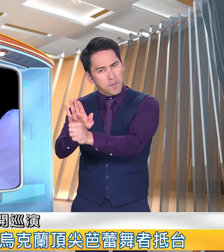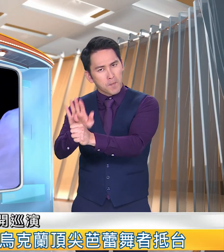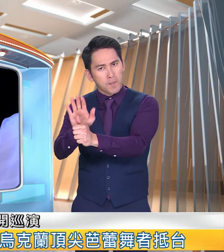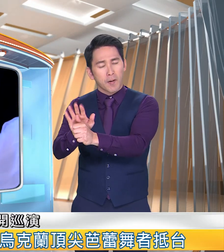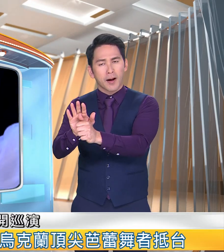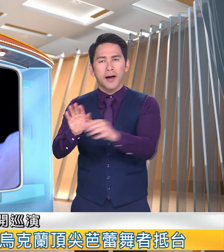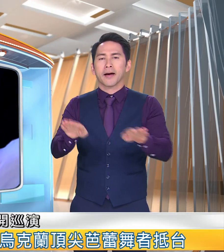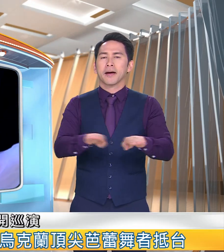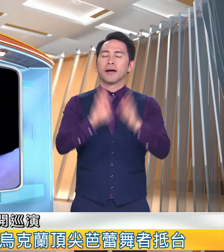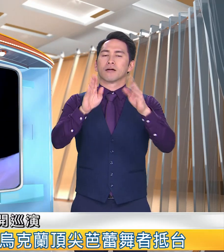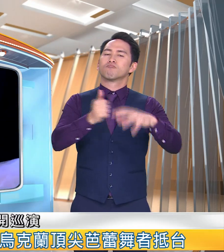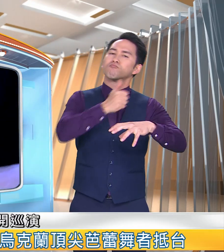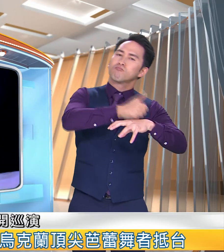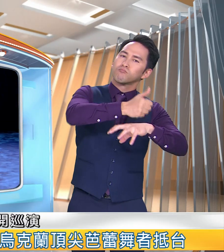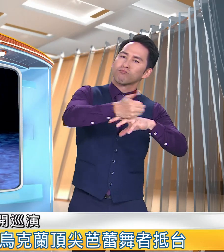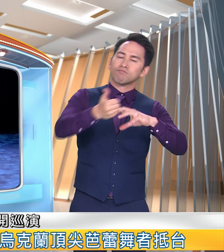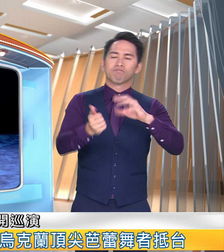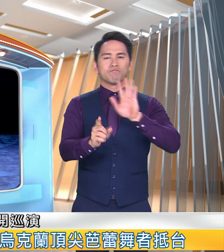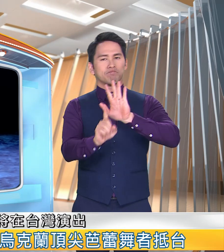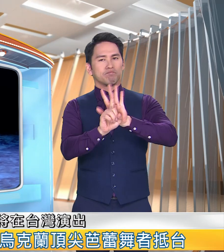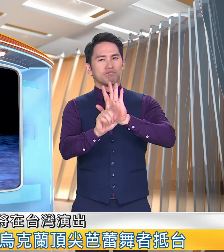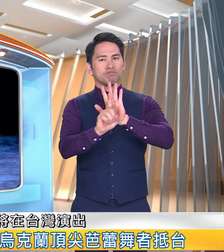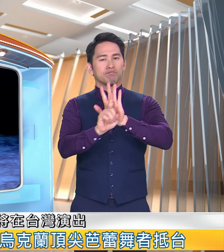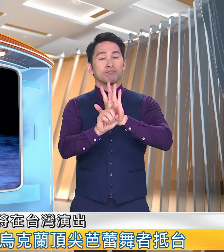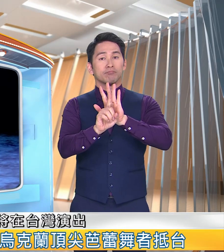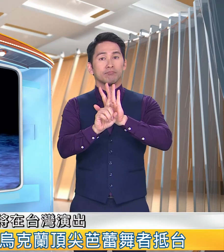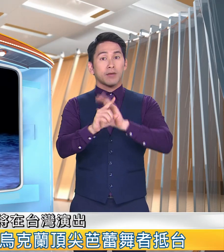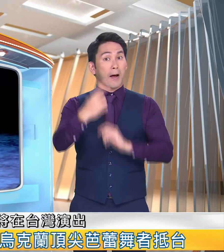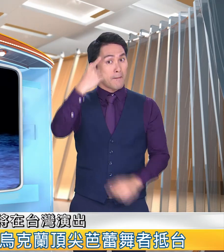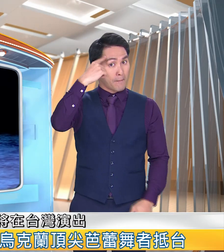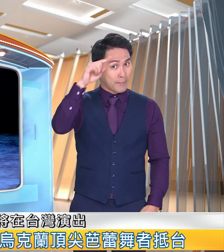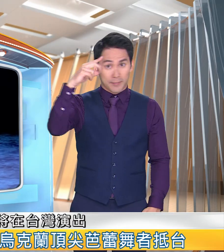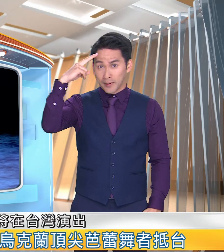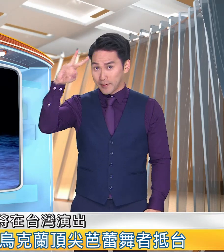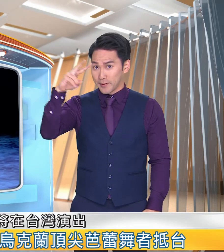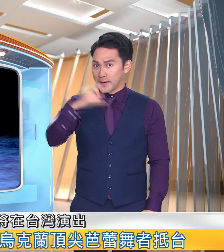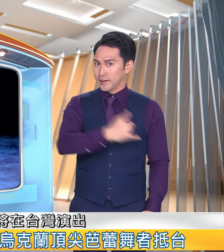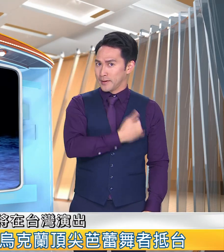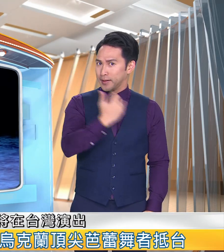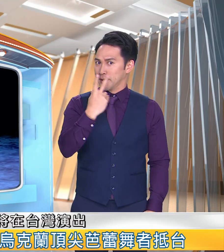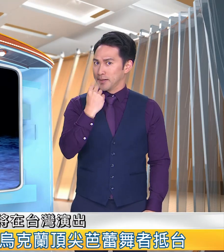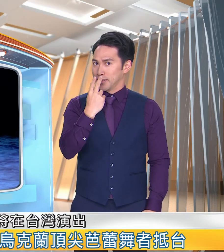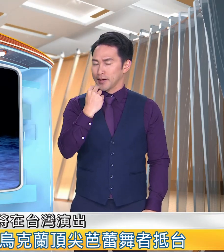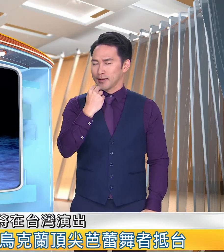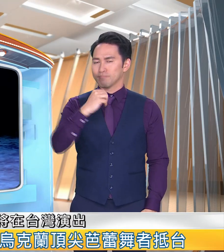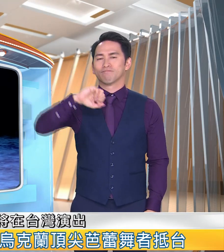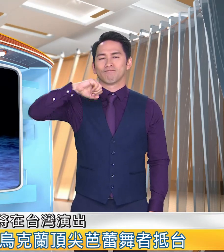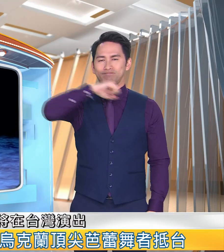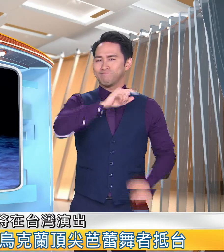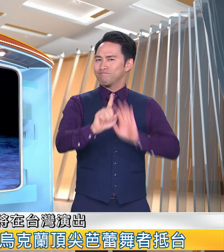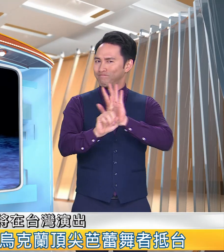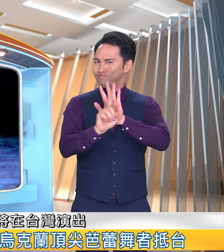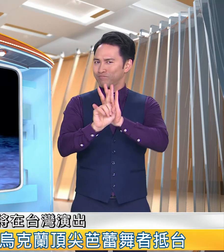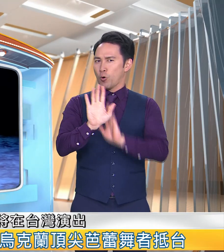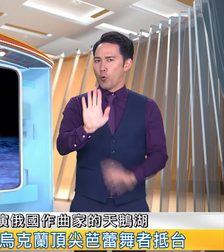下展开巡演，这个周末假期也将会在台湾演